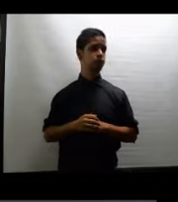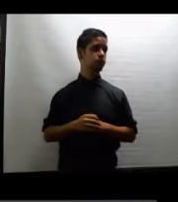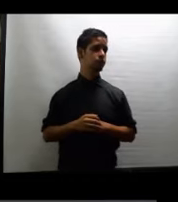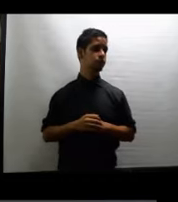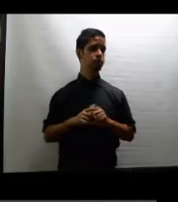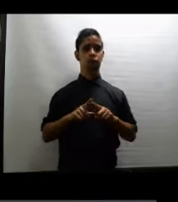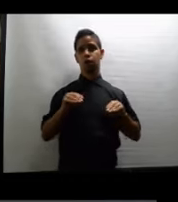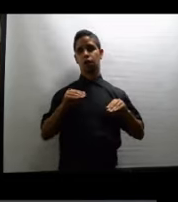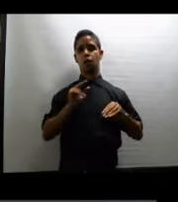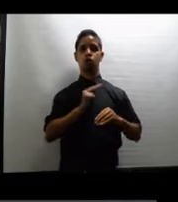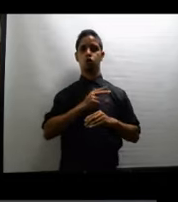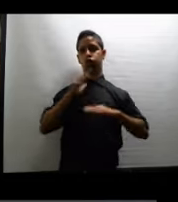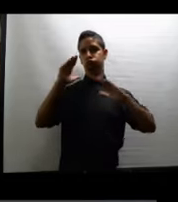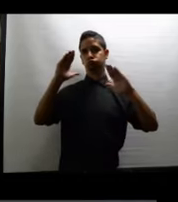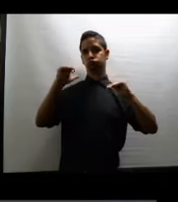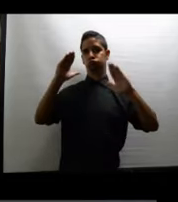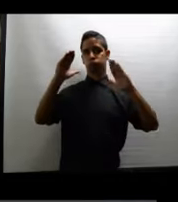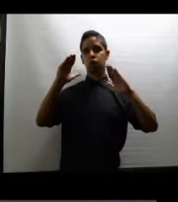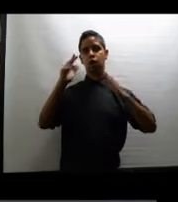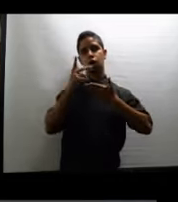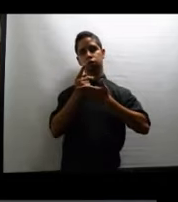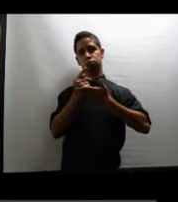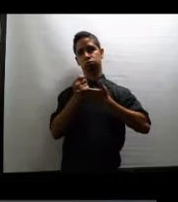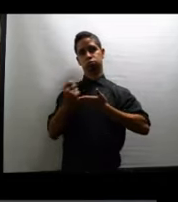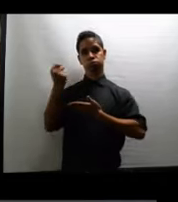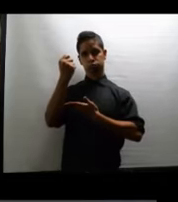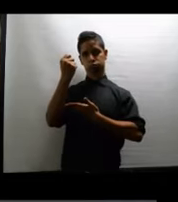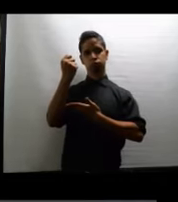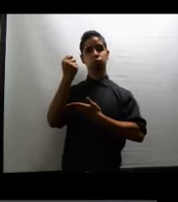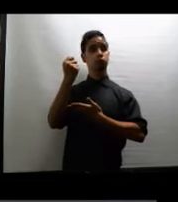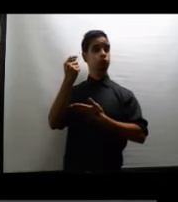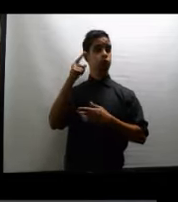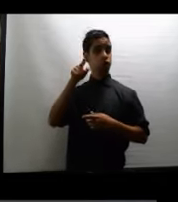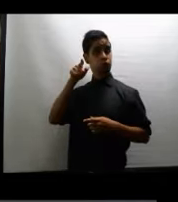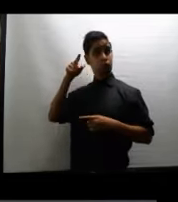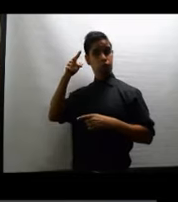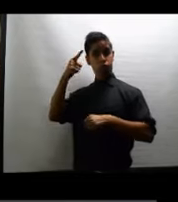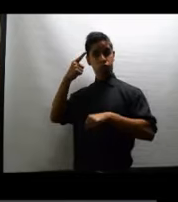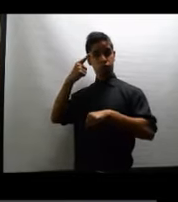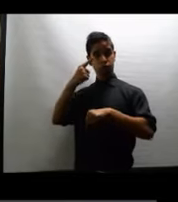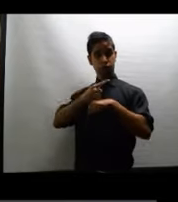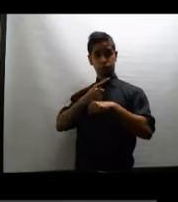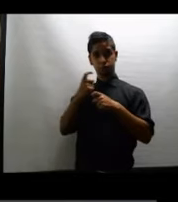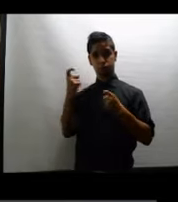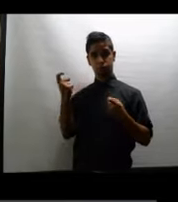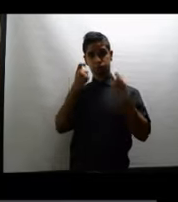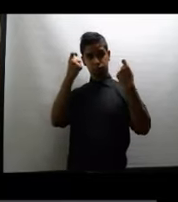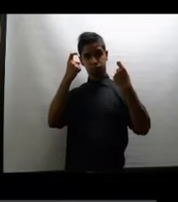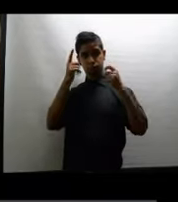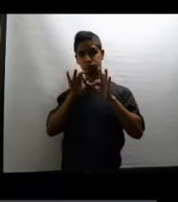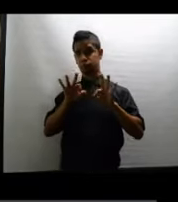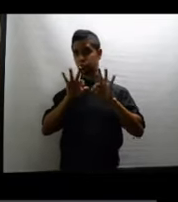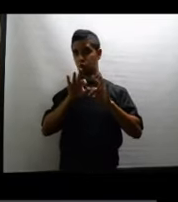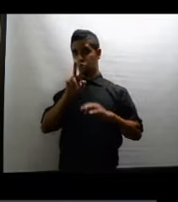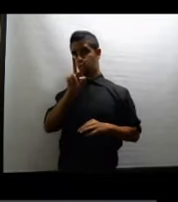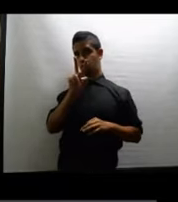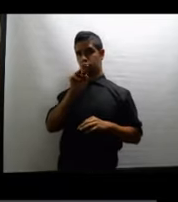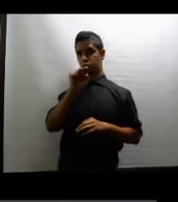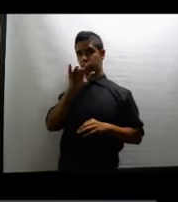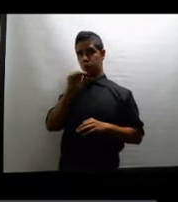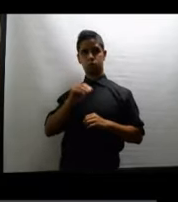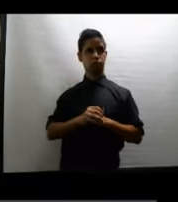Pero nada, nosotros entonces nos vamos hasta el próximo martes, que es un día de celebración. Sí. 2 de mayo, pero bueno.